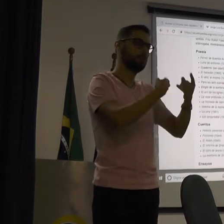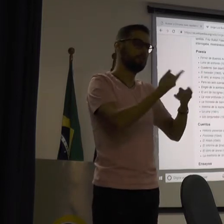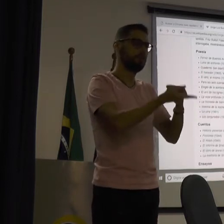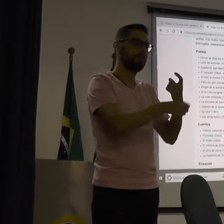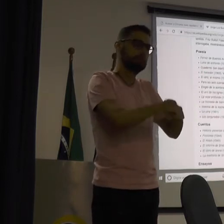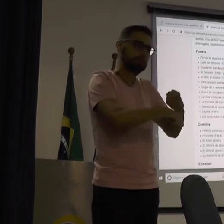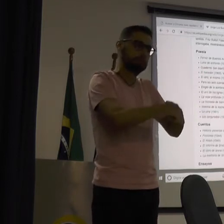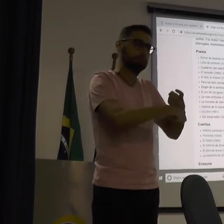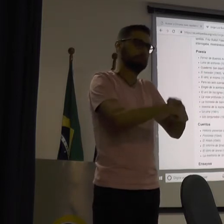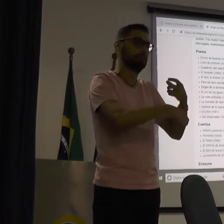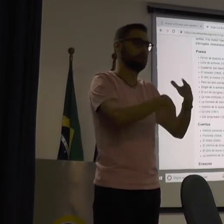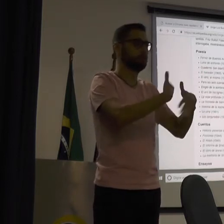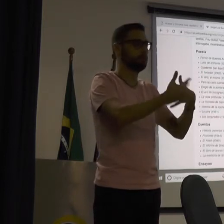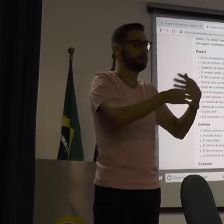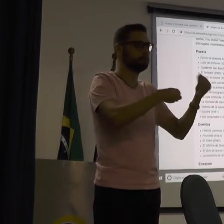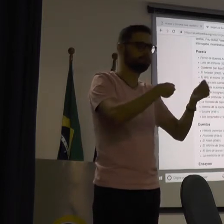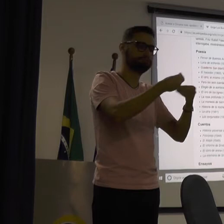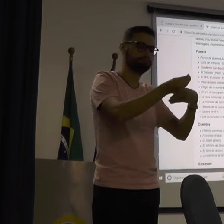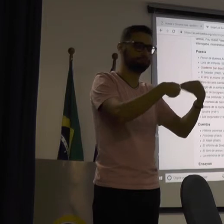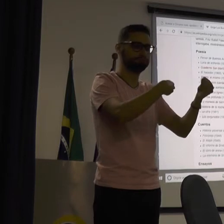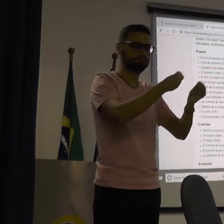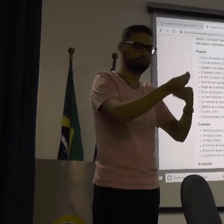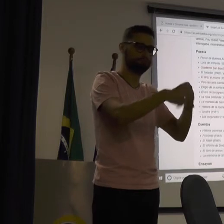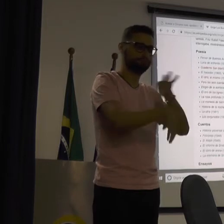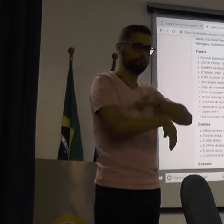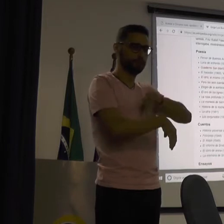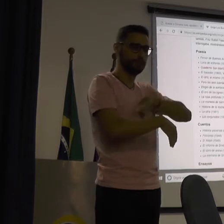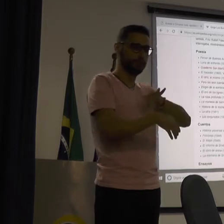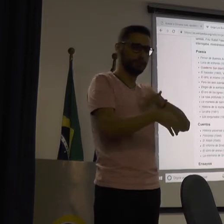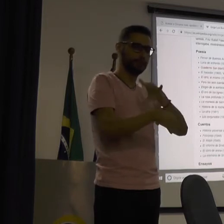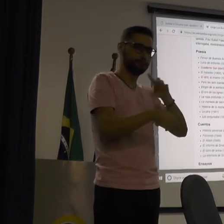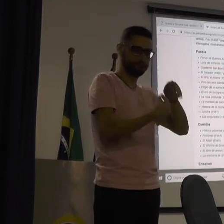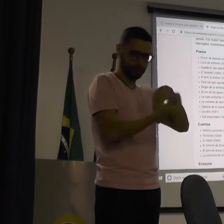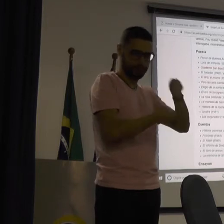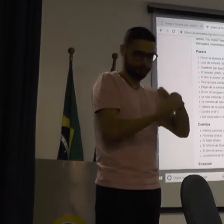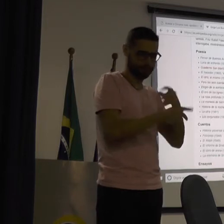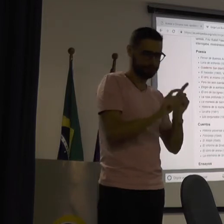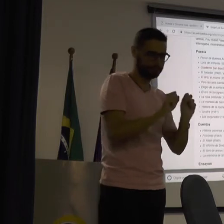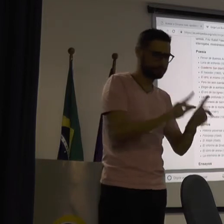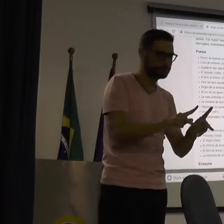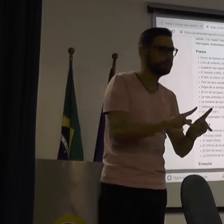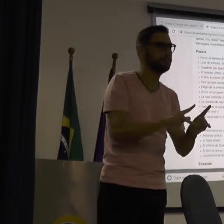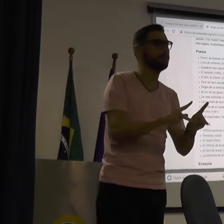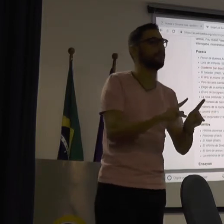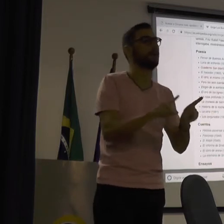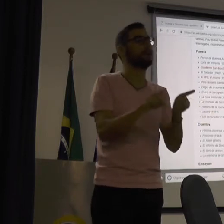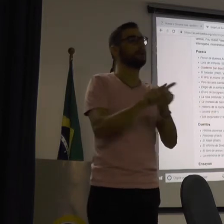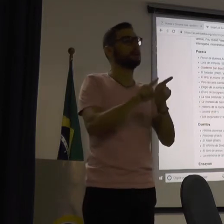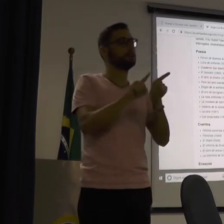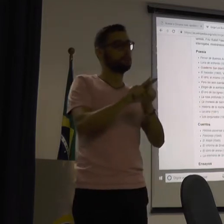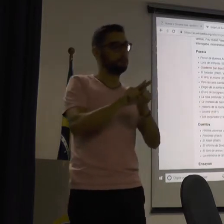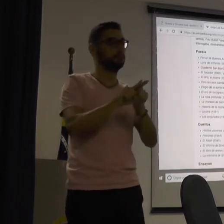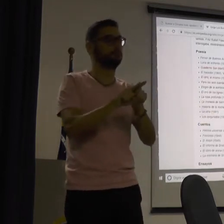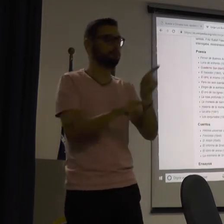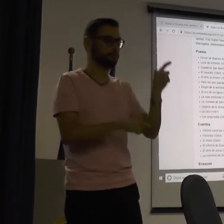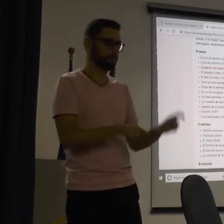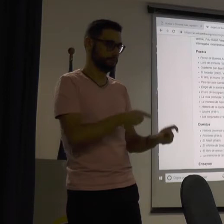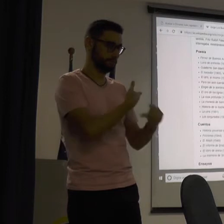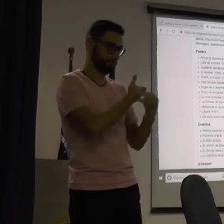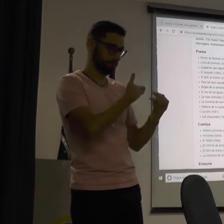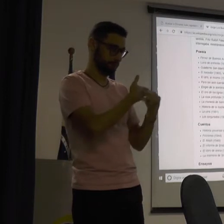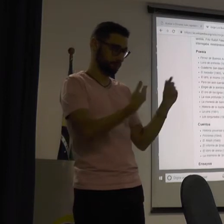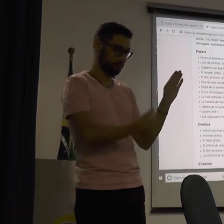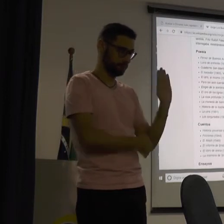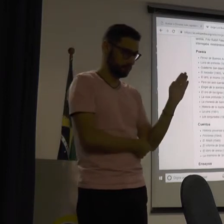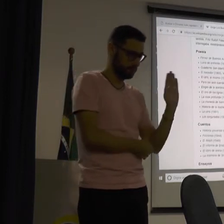Então, pra mim, foi uma oportunidade assim de abrir para o mundo, né? E no caso do Borges, por exemplo, que é super